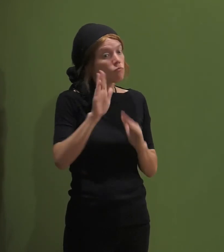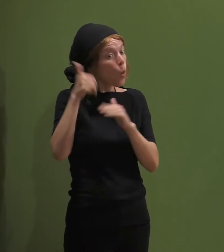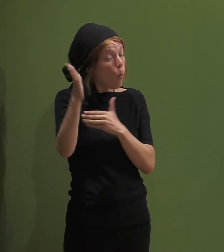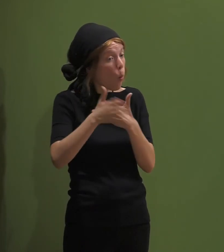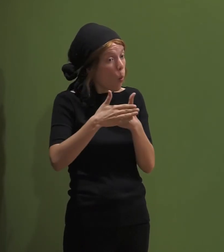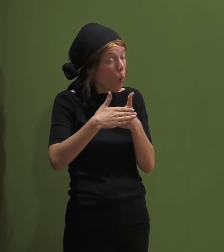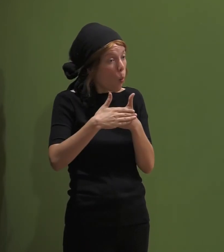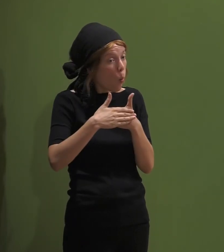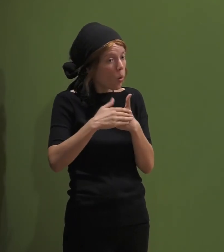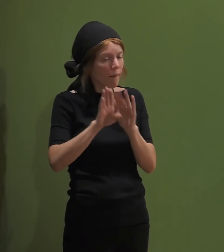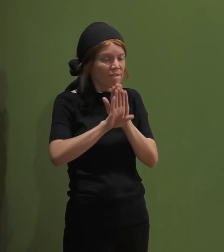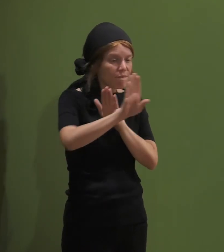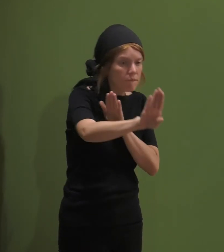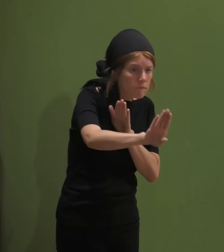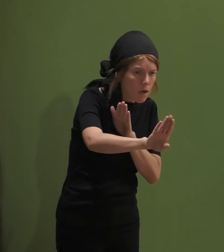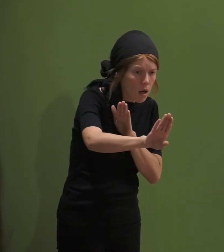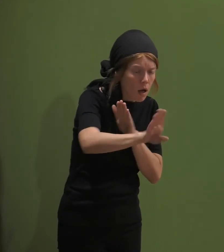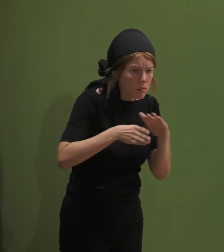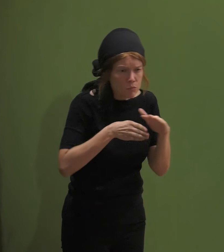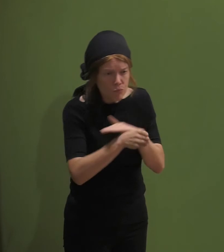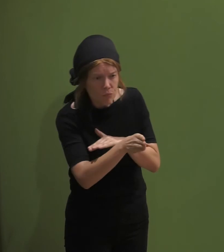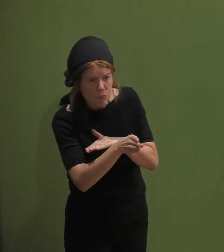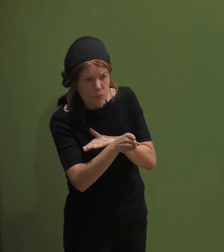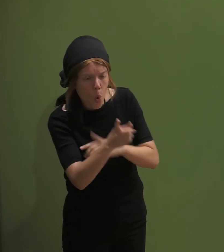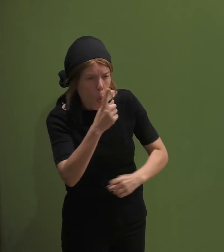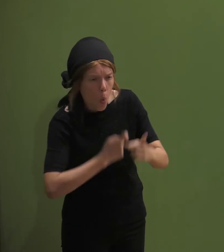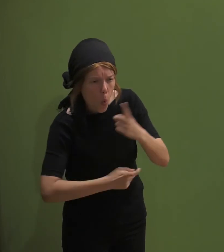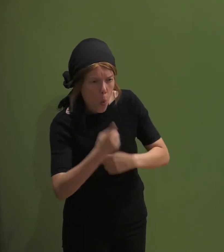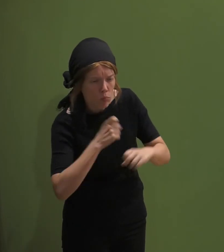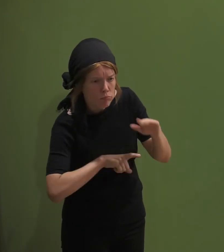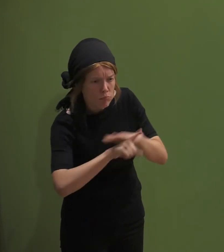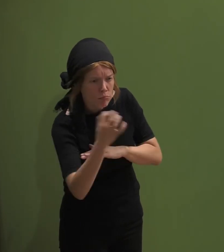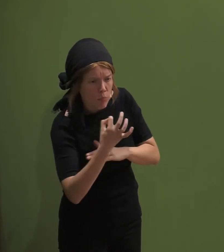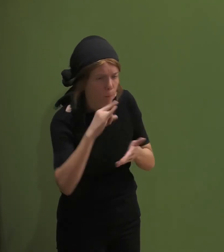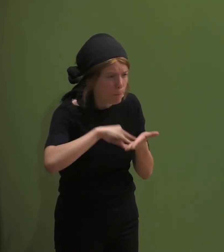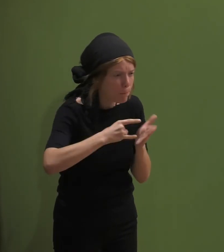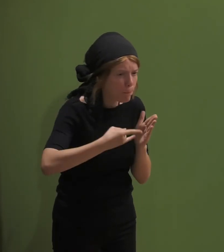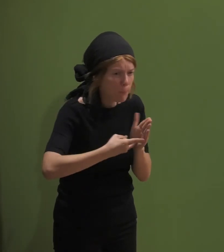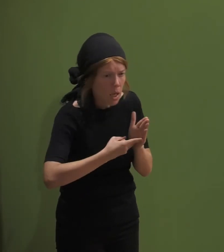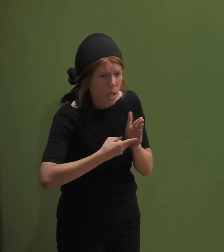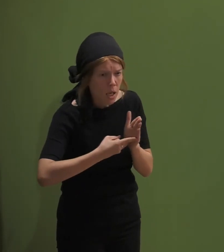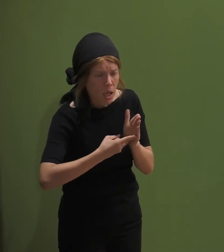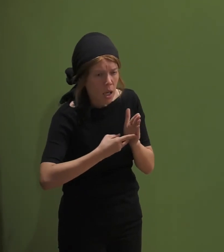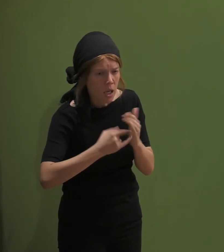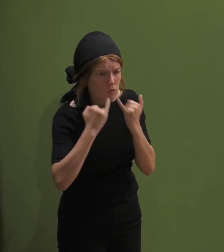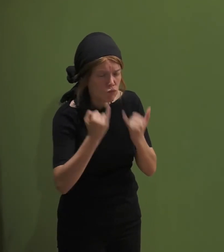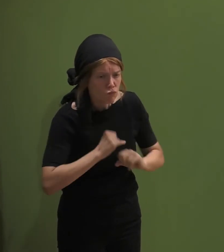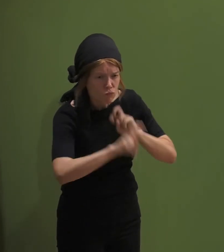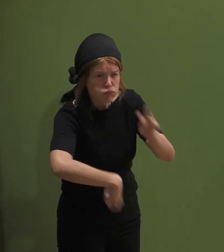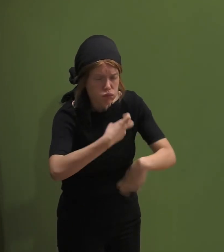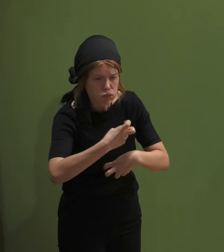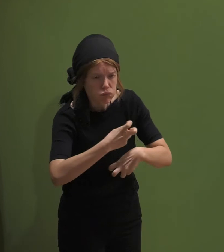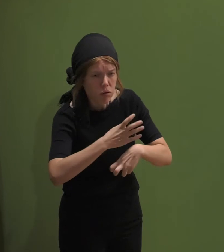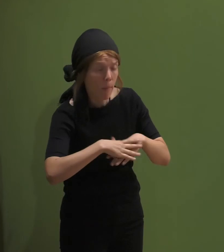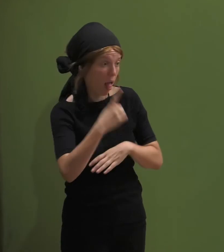esa puerta y va a la de enfrente y entra en la consultoría que está desarrollando los planes de energías renovables